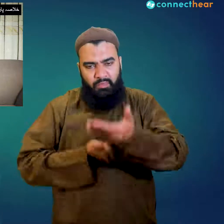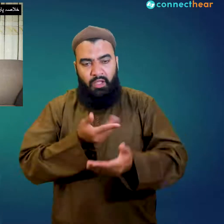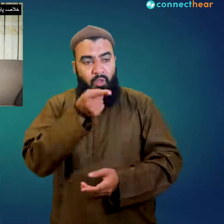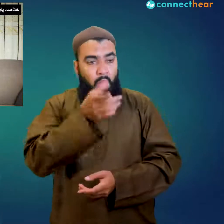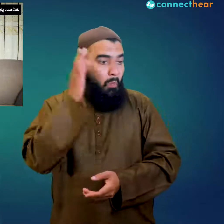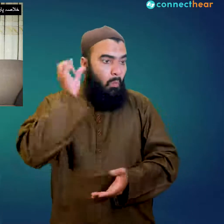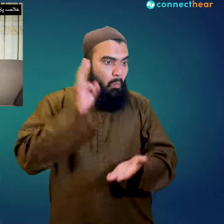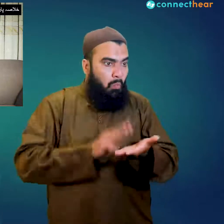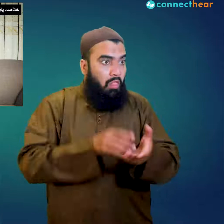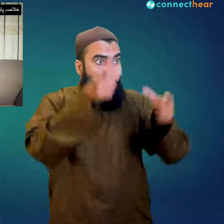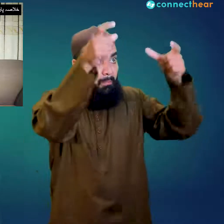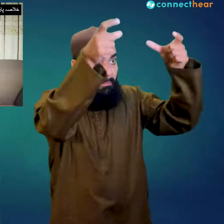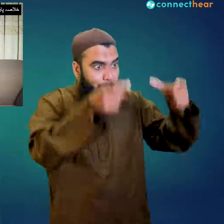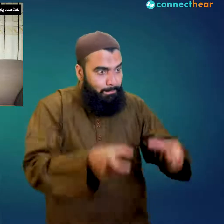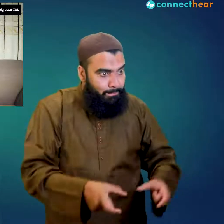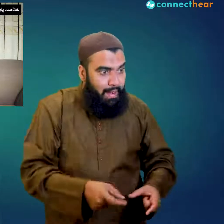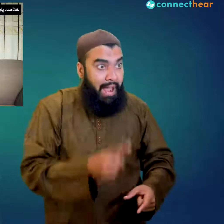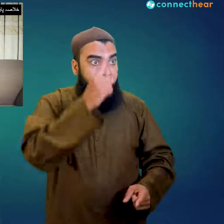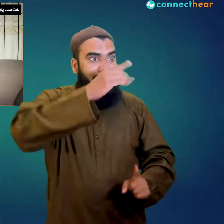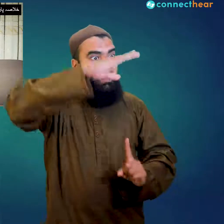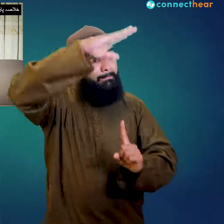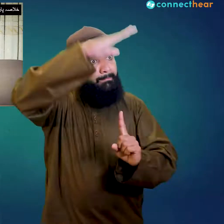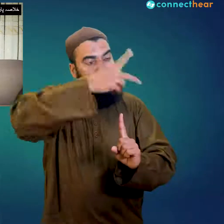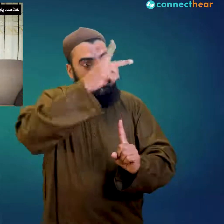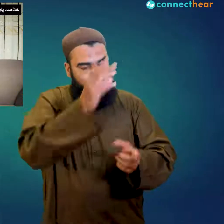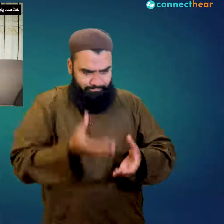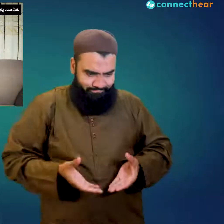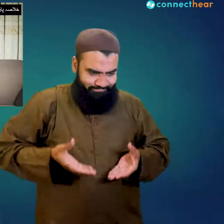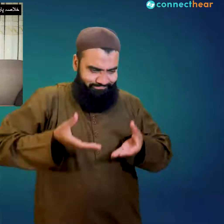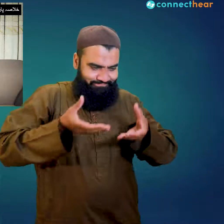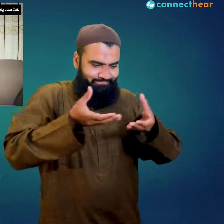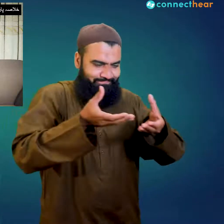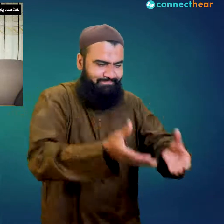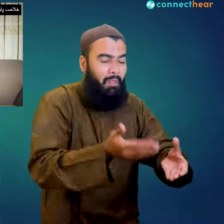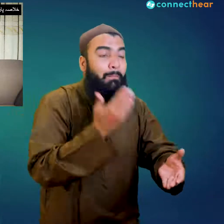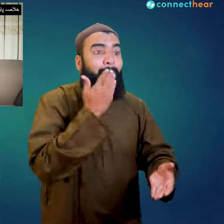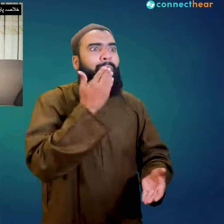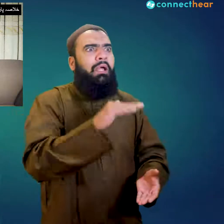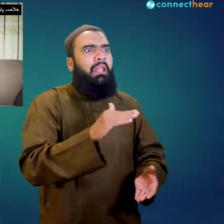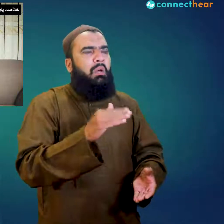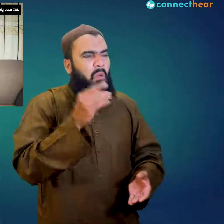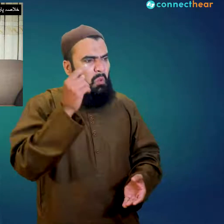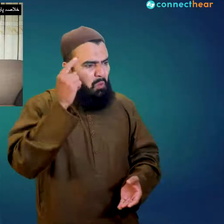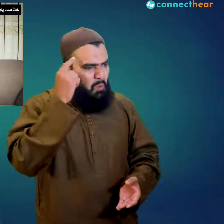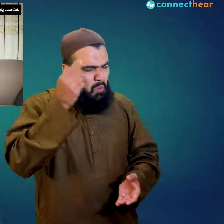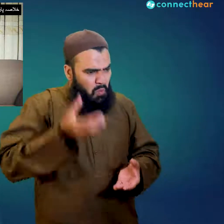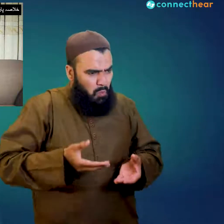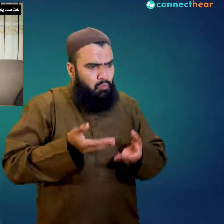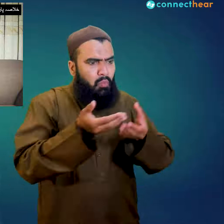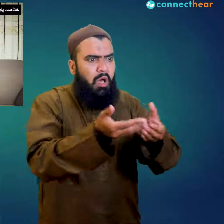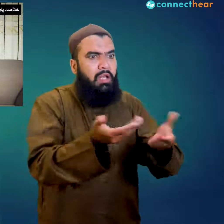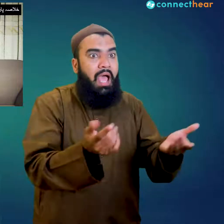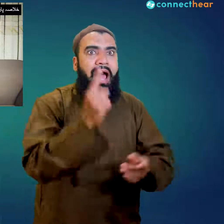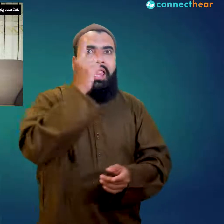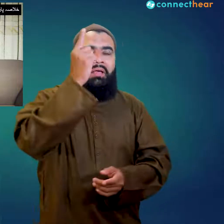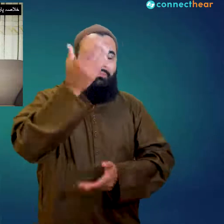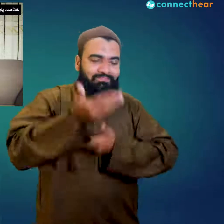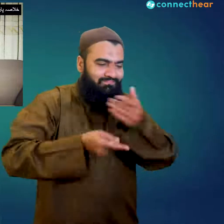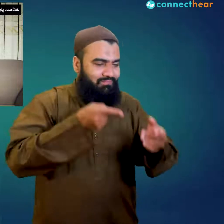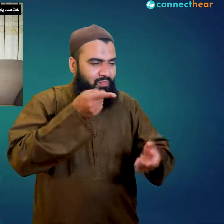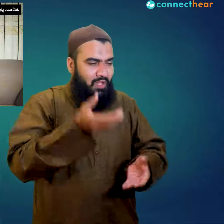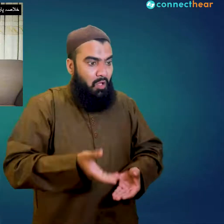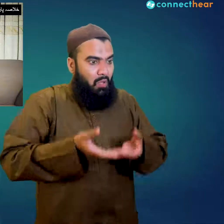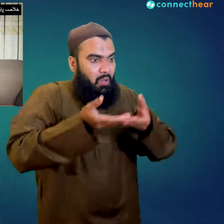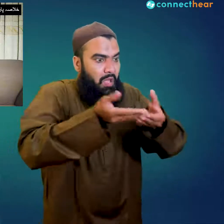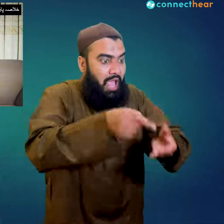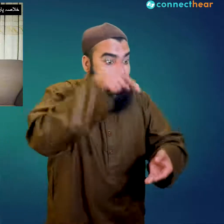اہل ایمان پر احسان کا ذکر فرمایا کہ اللہ نے ان کی طرف ایک رسول کو مبعوث فرمایا کہ جو اللہ